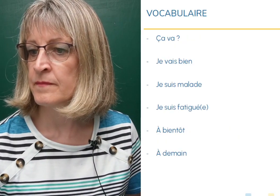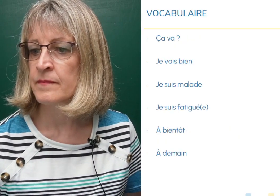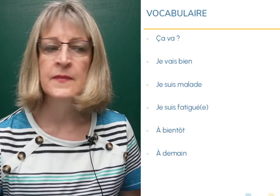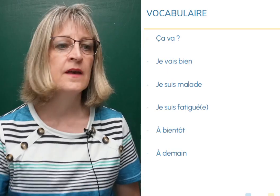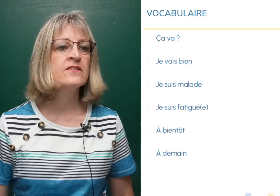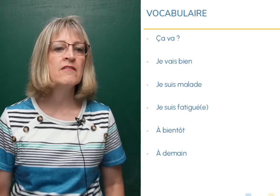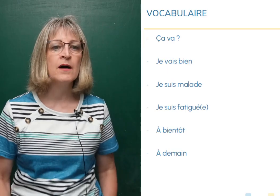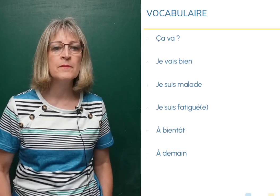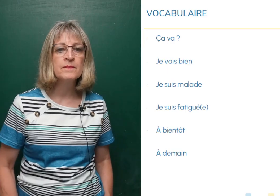ça va.